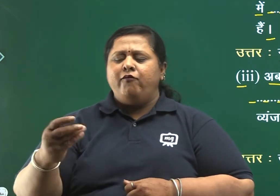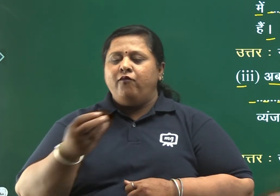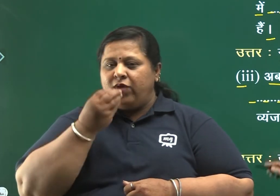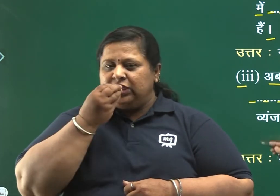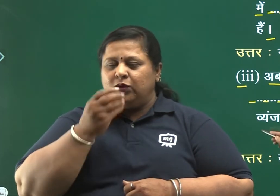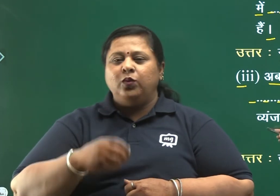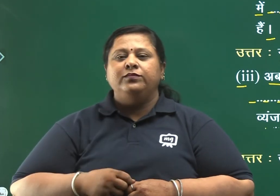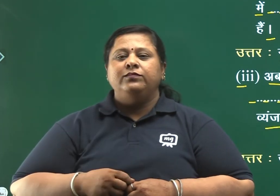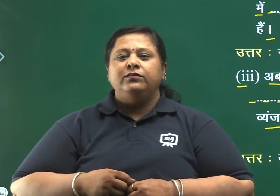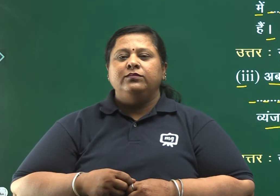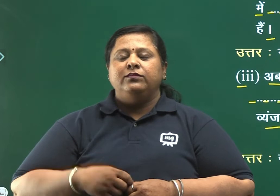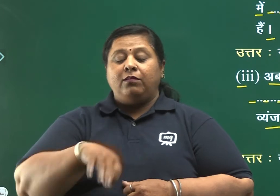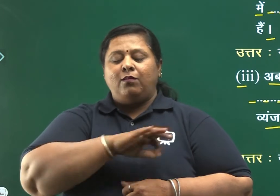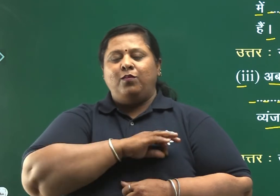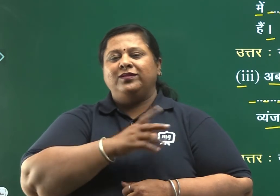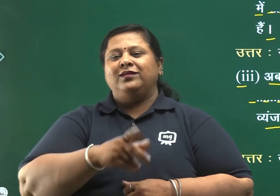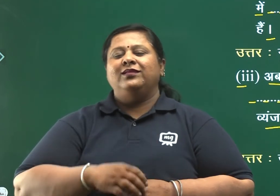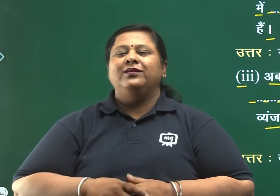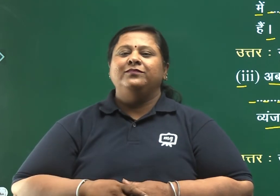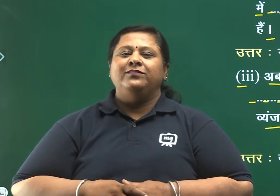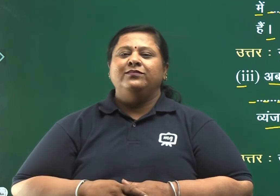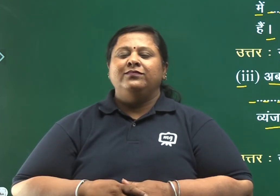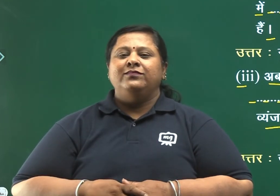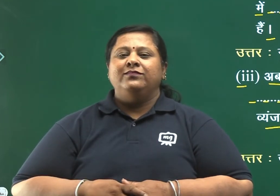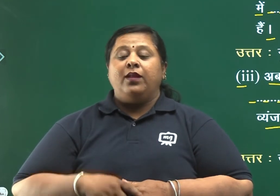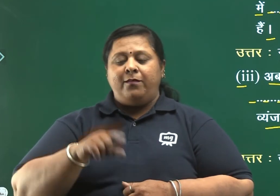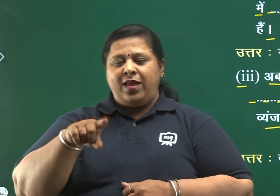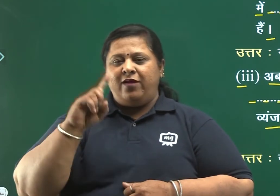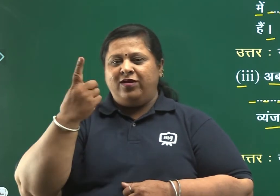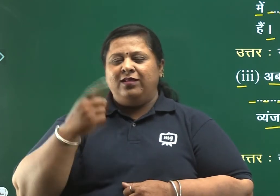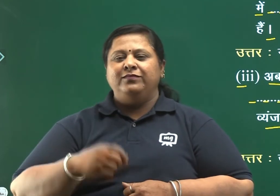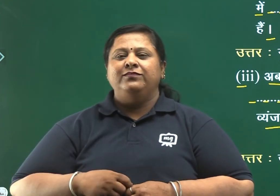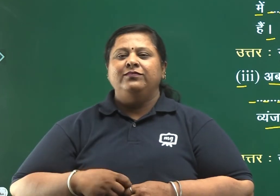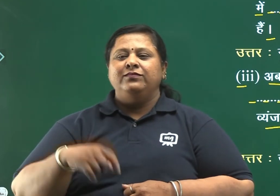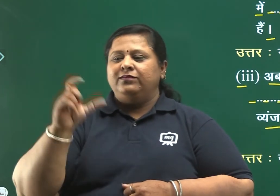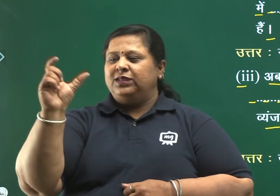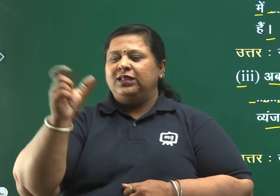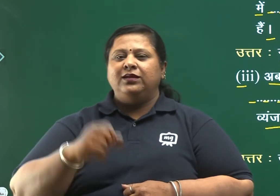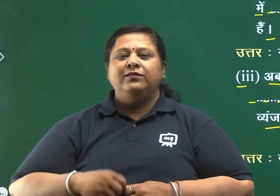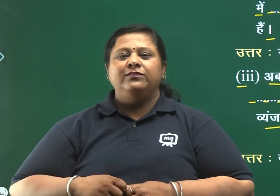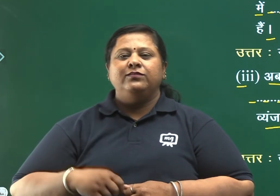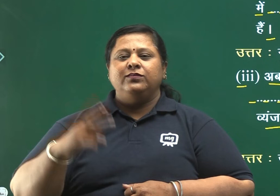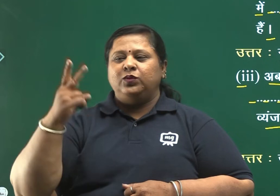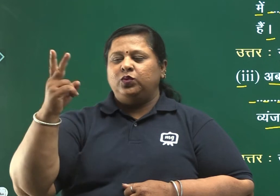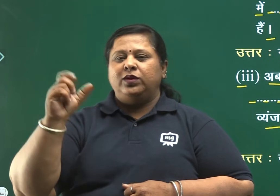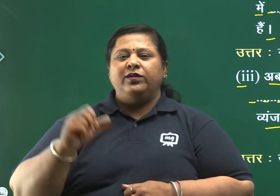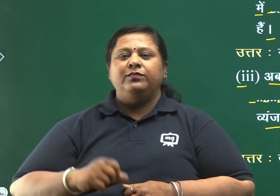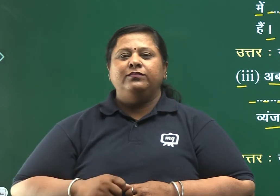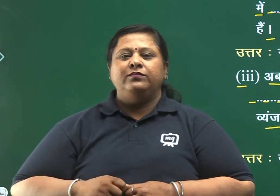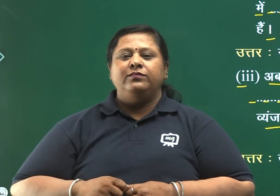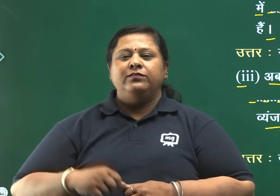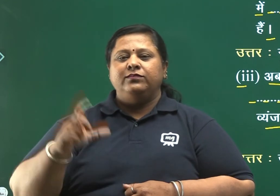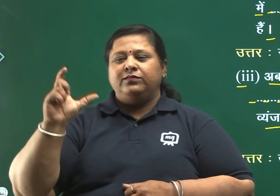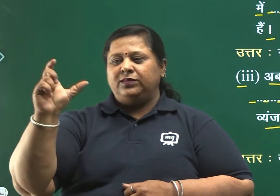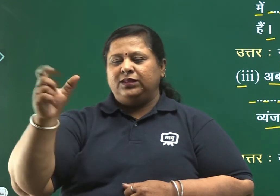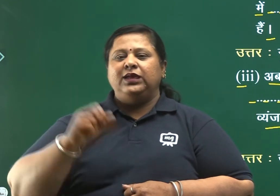व्यंजन को पसंद करती है। पहला विकल्प जल्दी या दूसरा